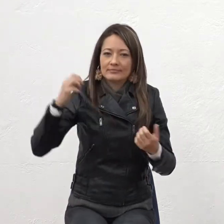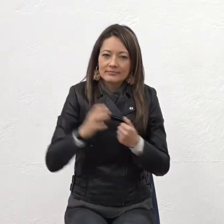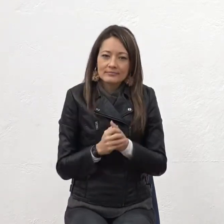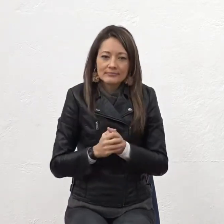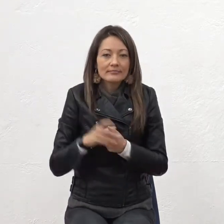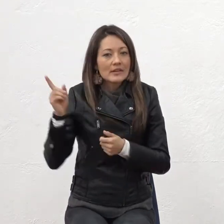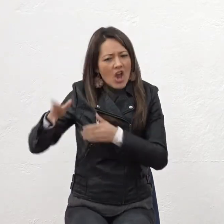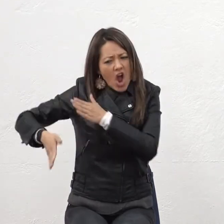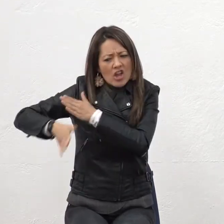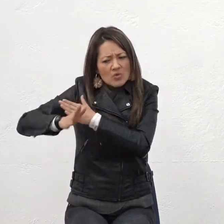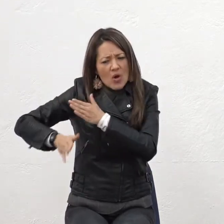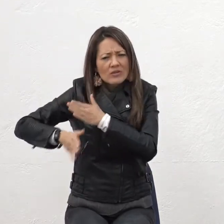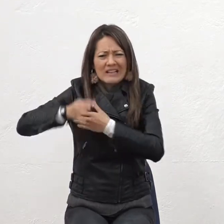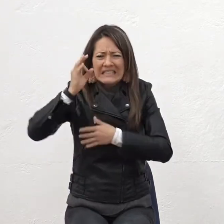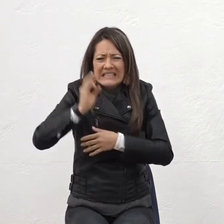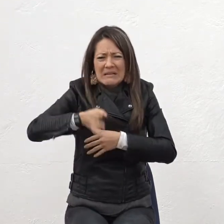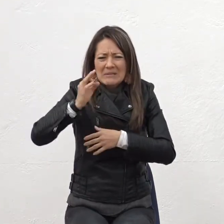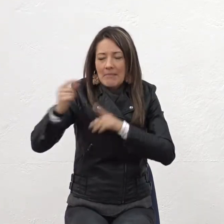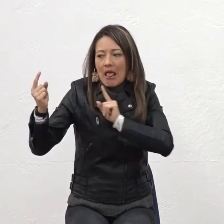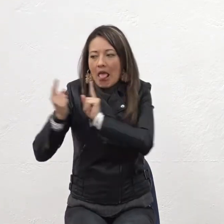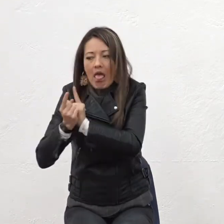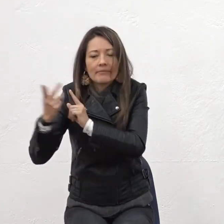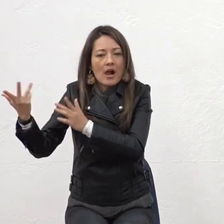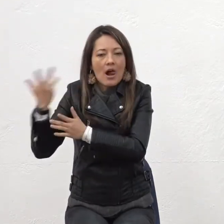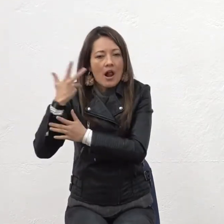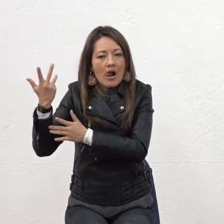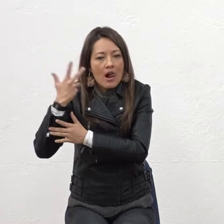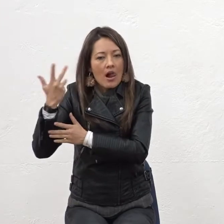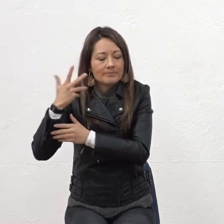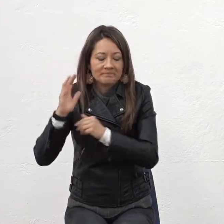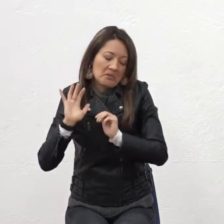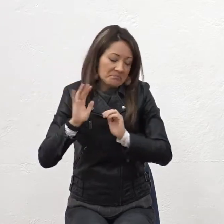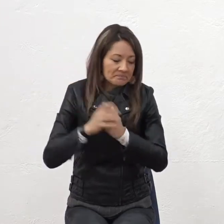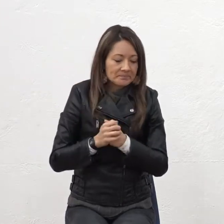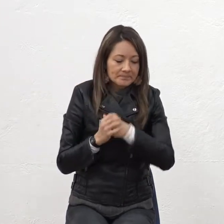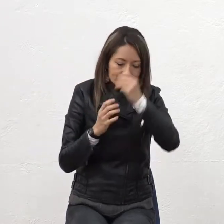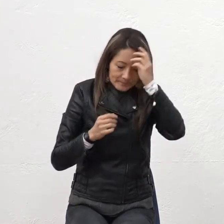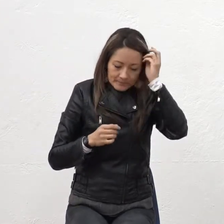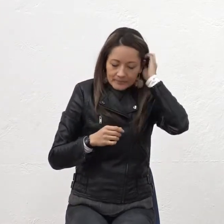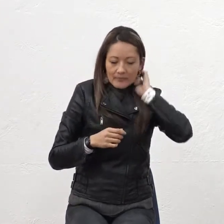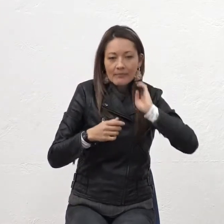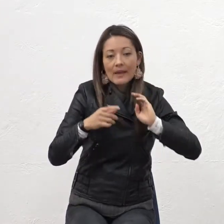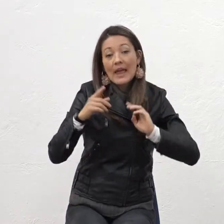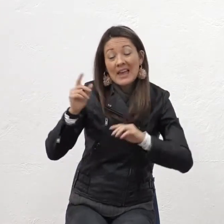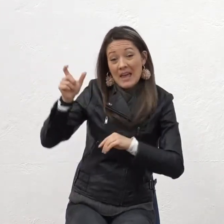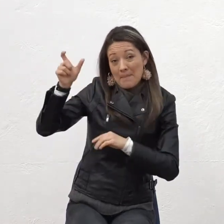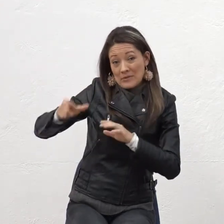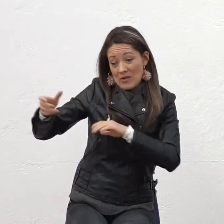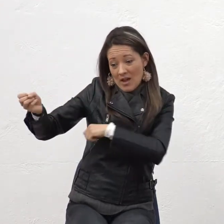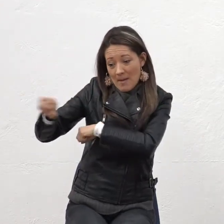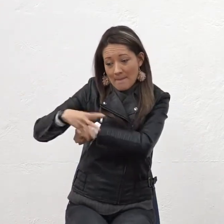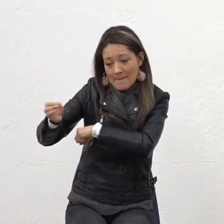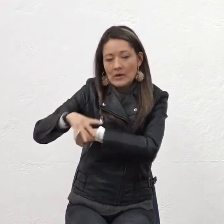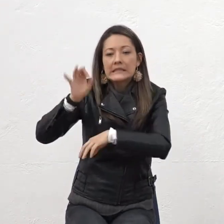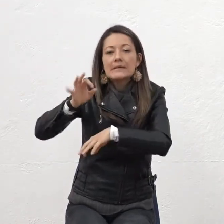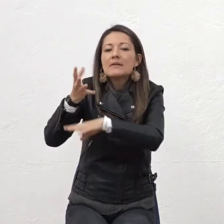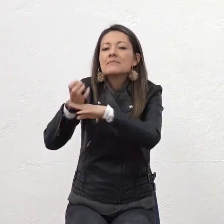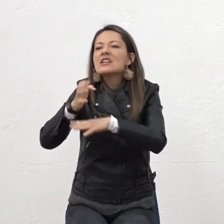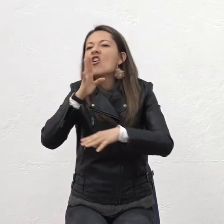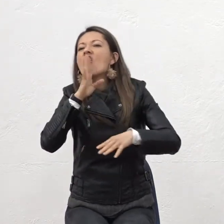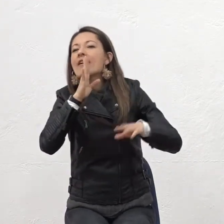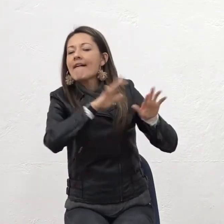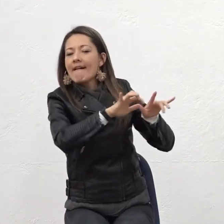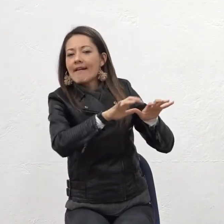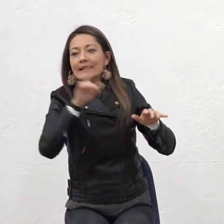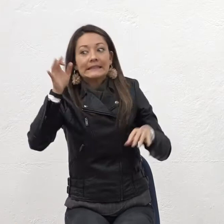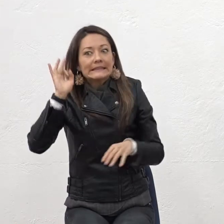él seguía cada vez, y ellos pedían con qué cajera poder estar trabajando o empacando, y